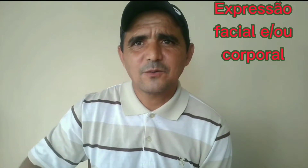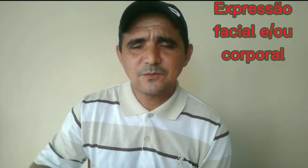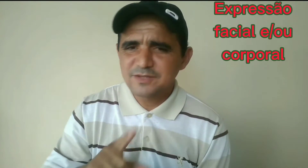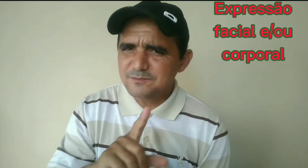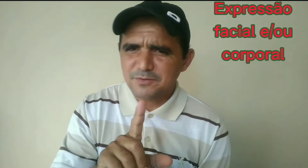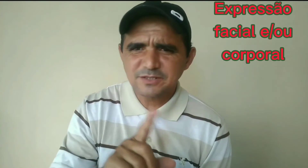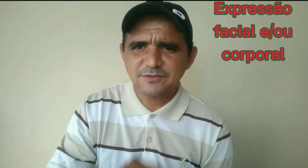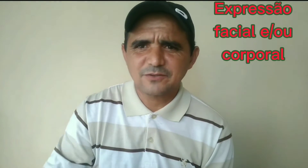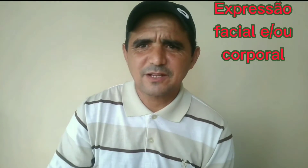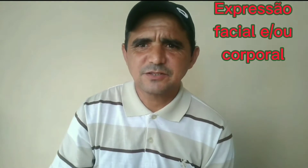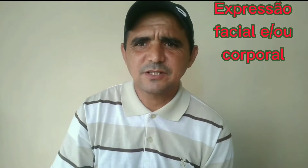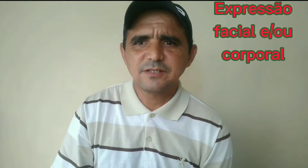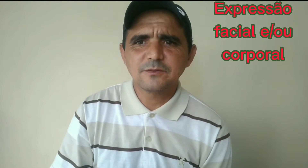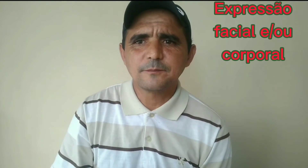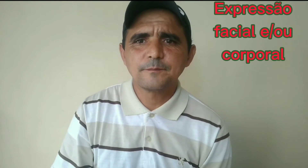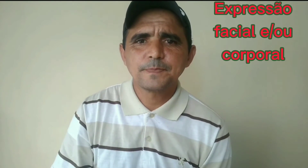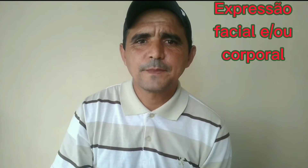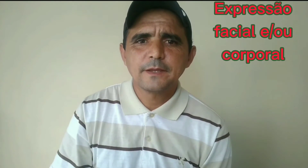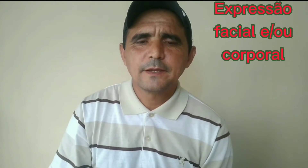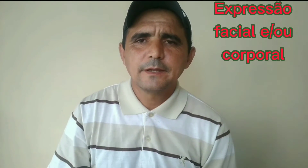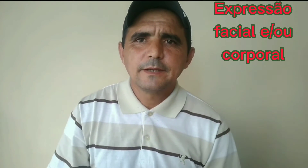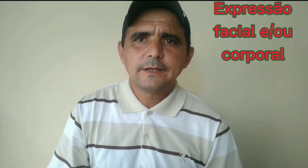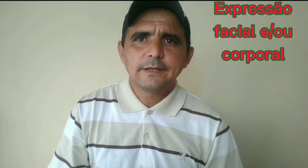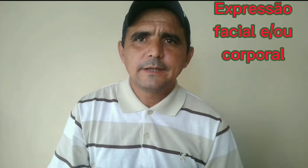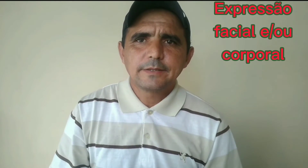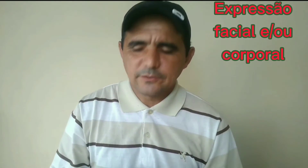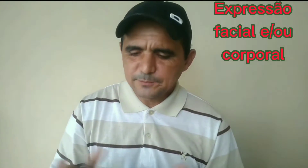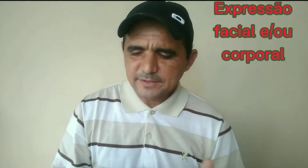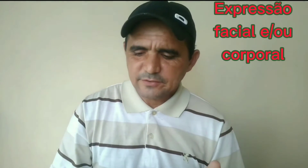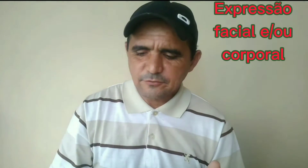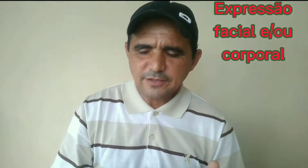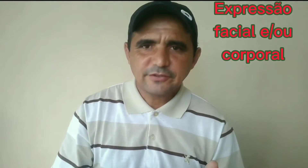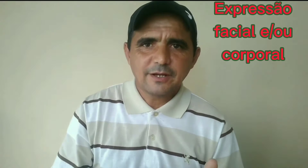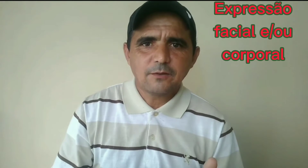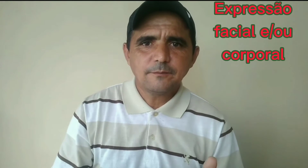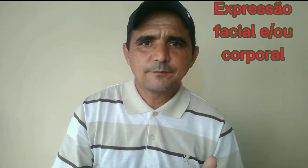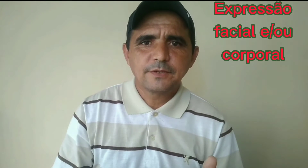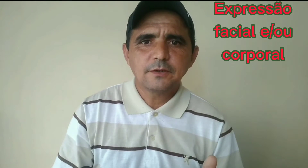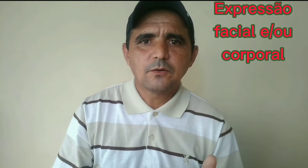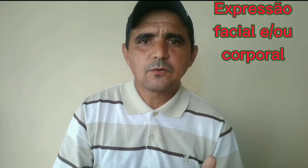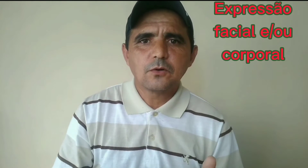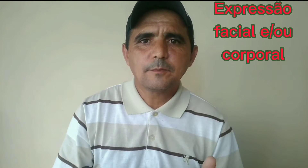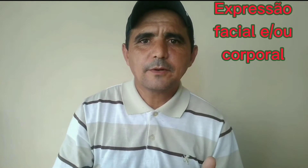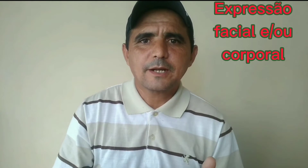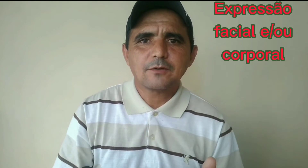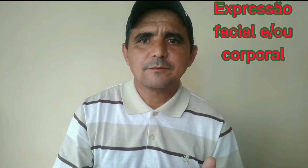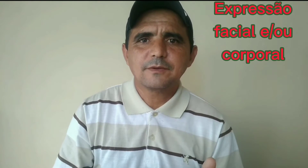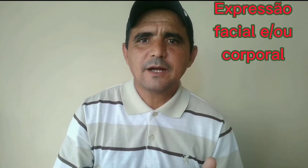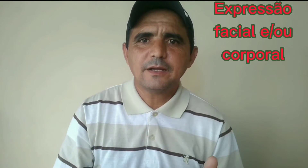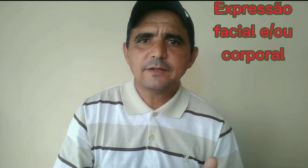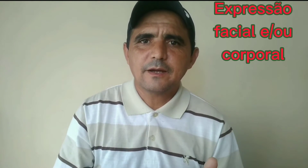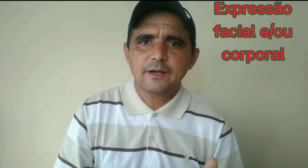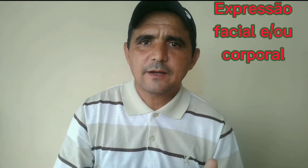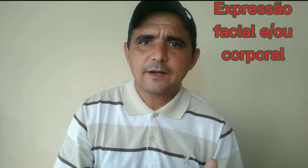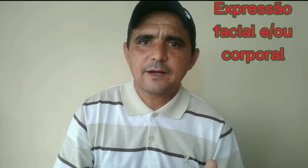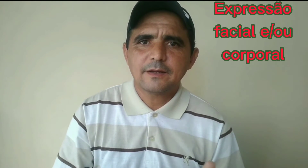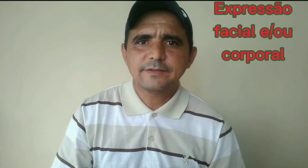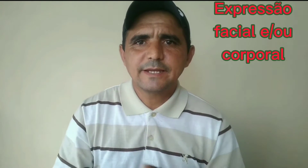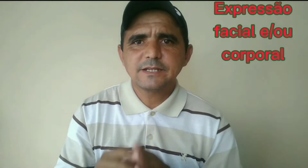essencial, não pode faltar de jeito nenhum. Então, expressão facial e ou corporal. A ideia aqui